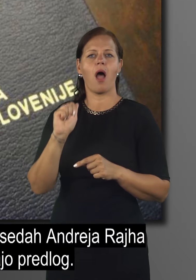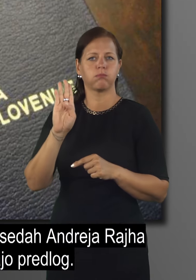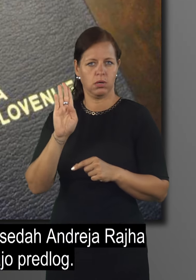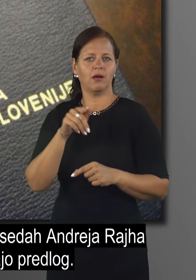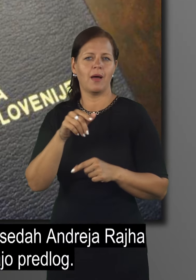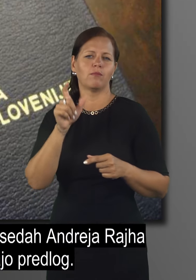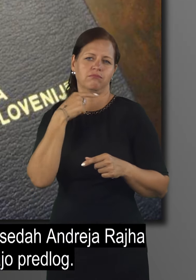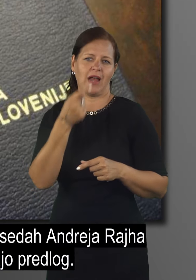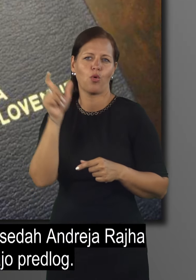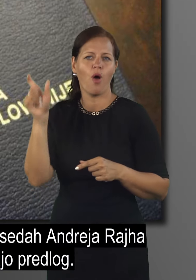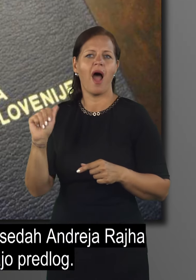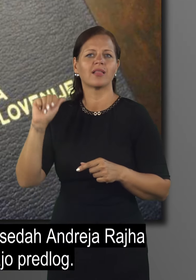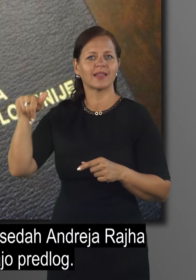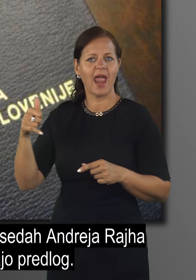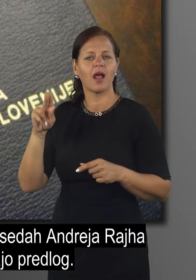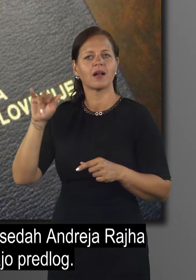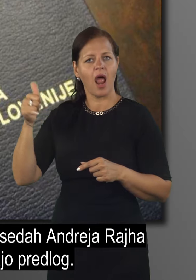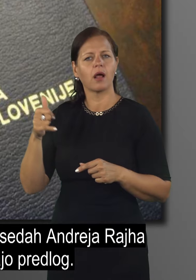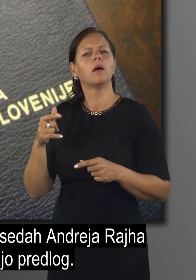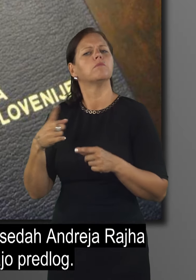po besedah Andreja Rajha, podpirajo predlog.